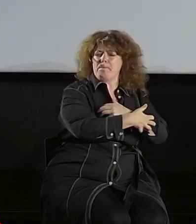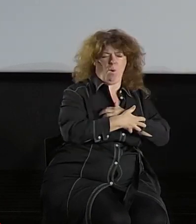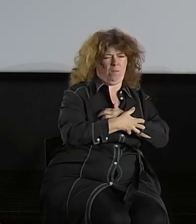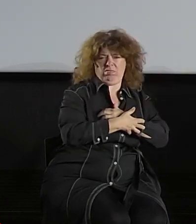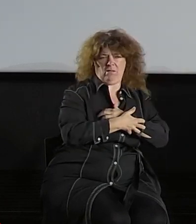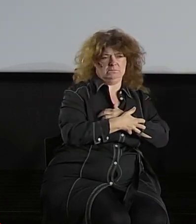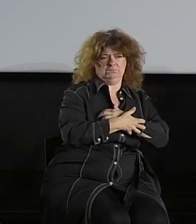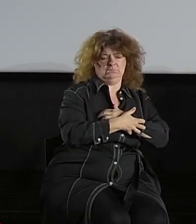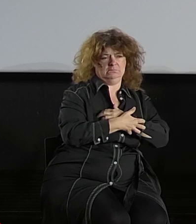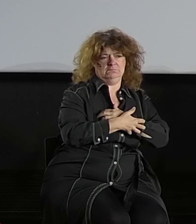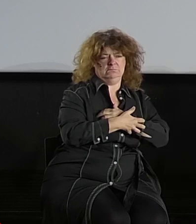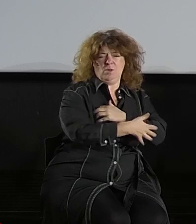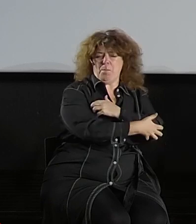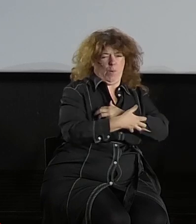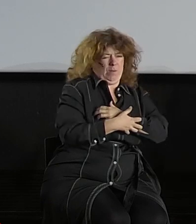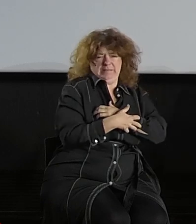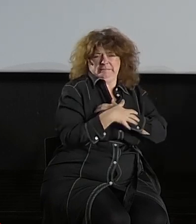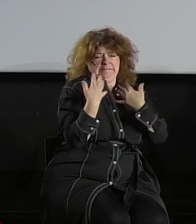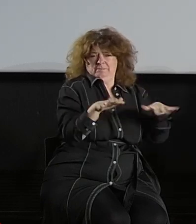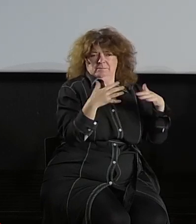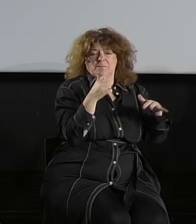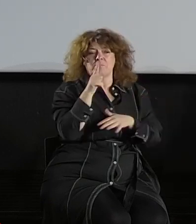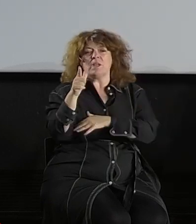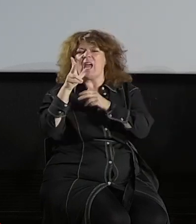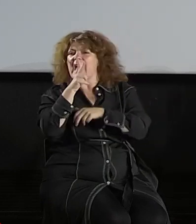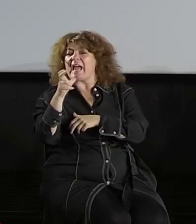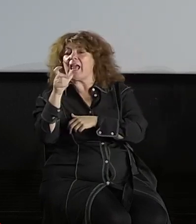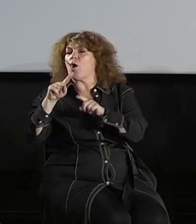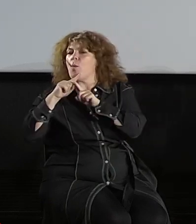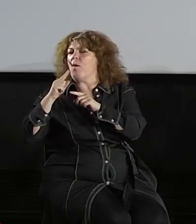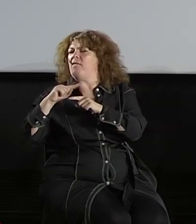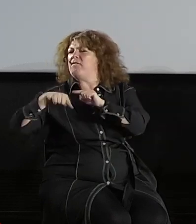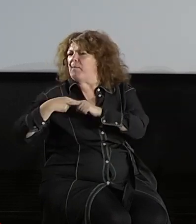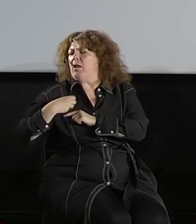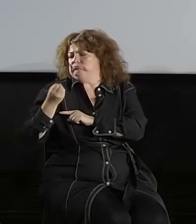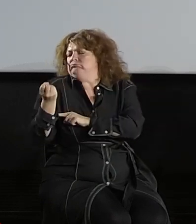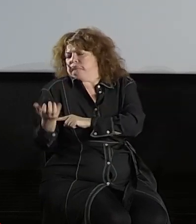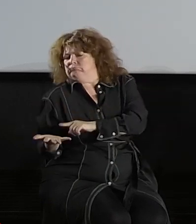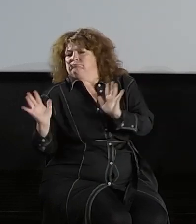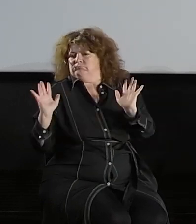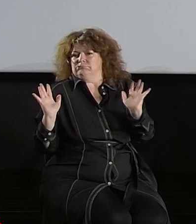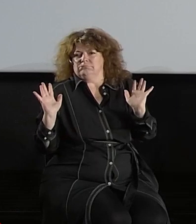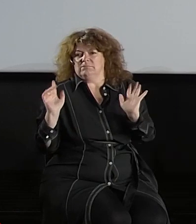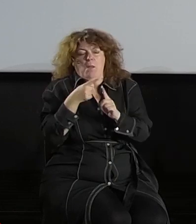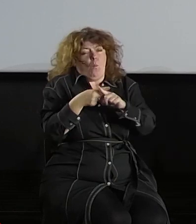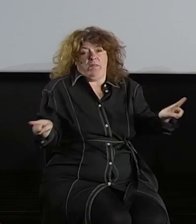eh muy grande pero Helen Keller viene de una familia acomodada no que eso pues es muy distinto